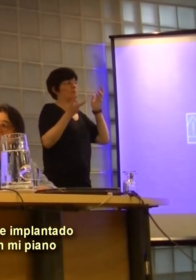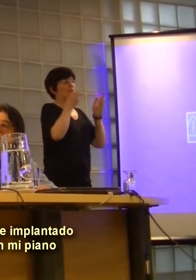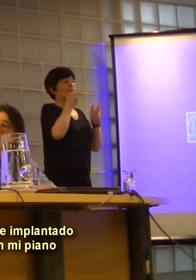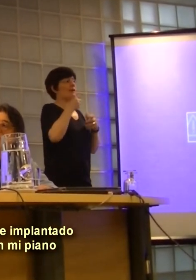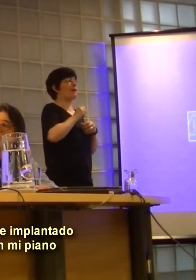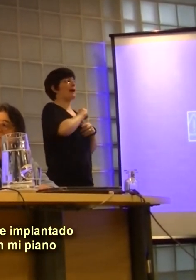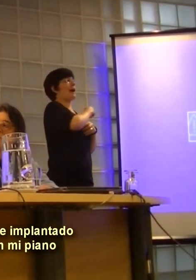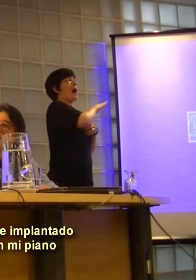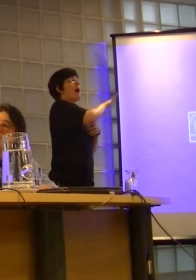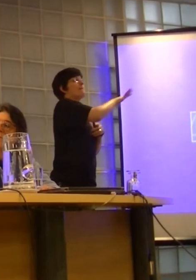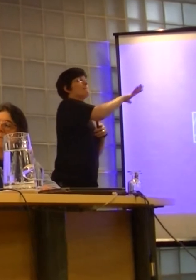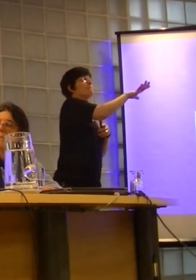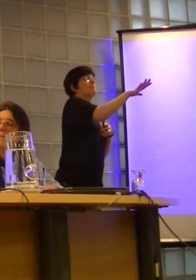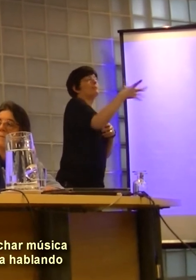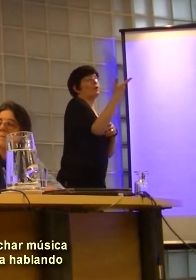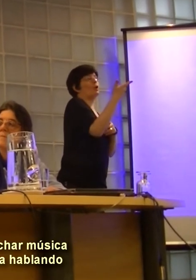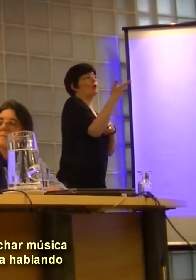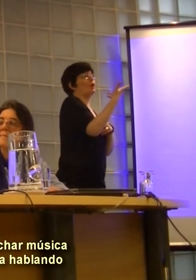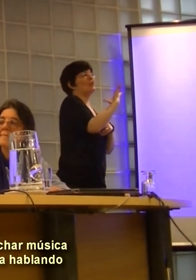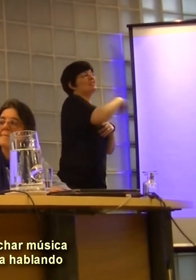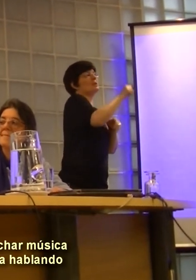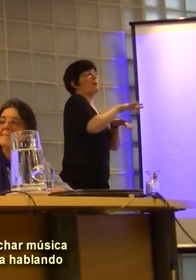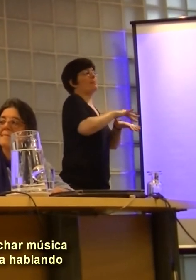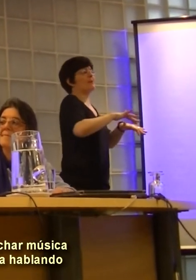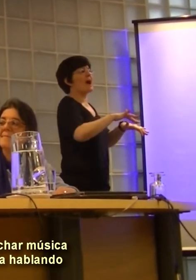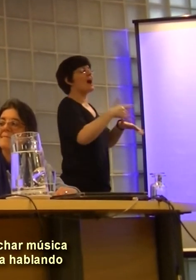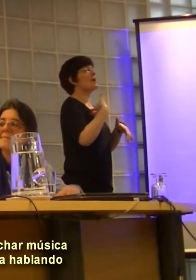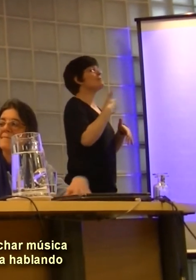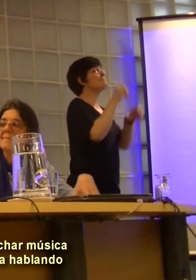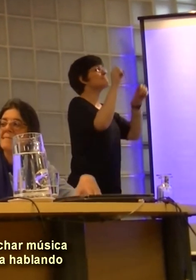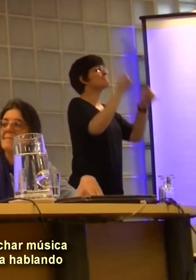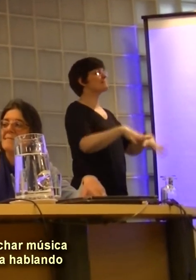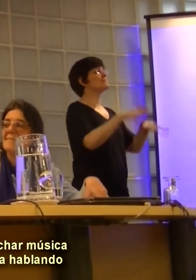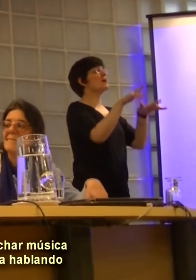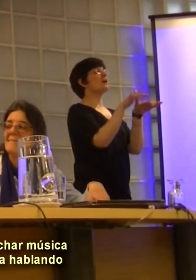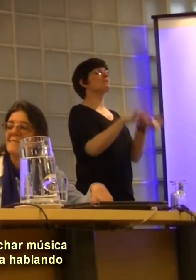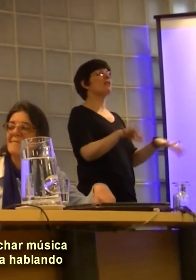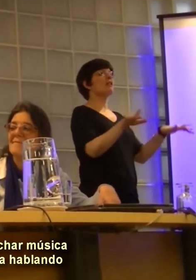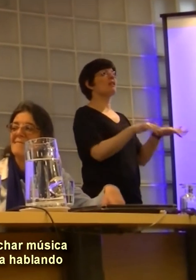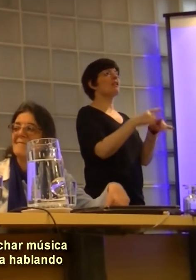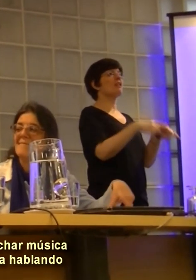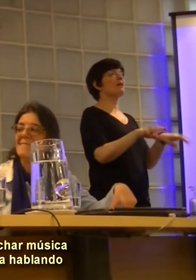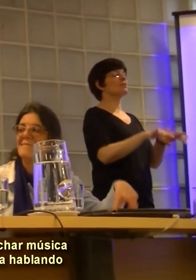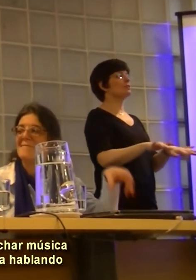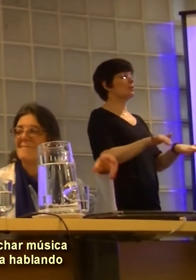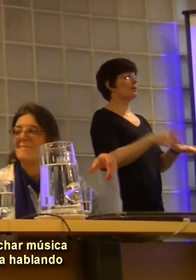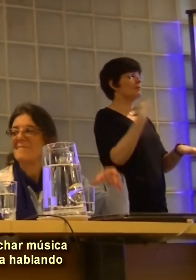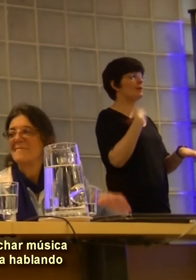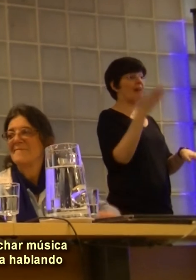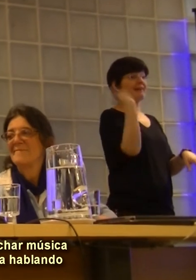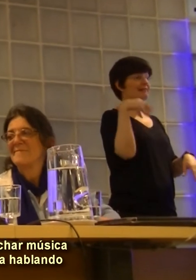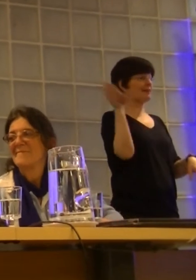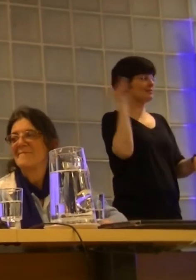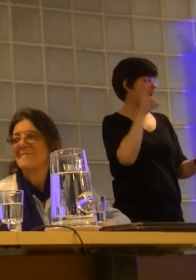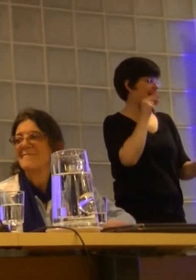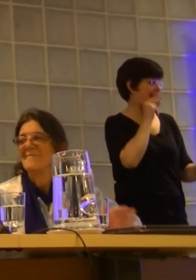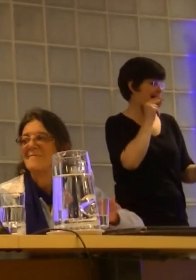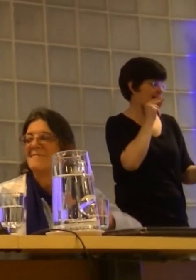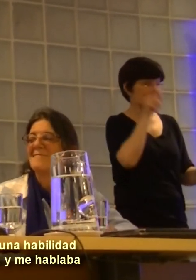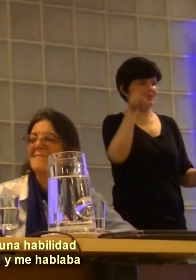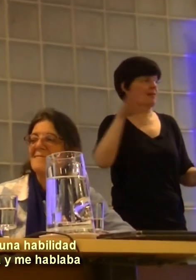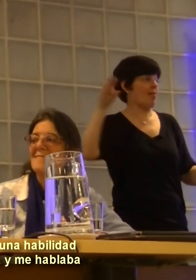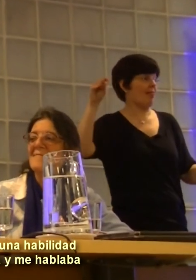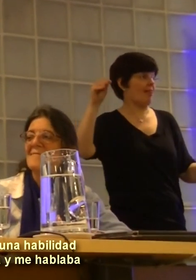campo con mi piano y me hubiese puesto a tocar y a escuchar música, pero sin escuchar a una sola persona